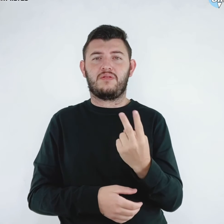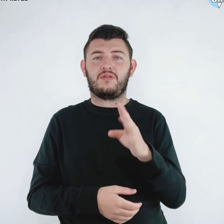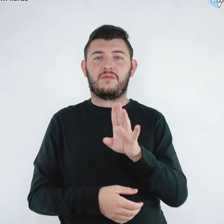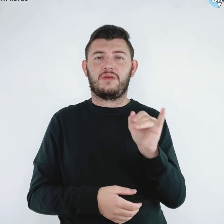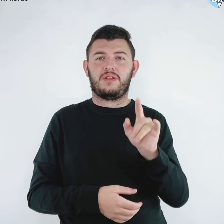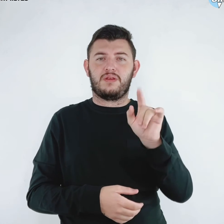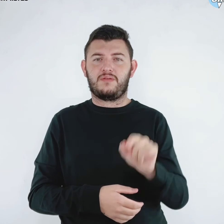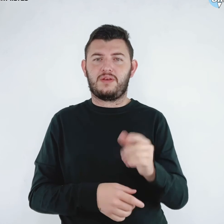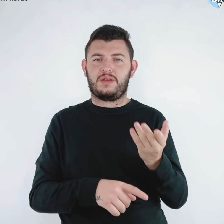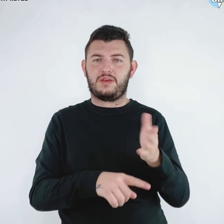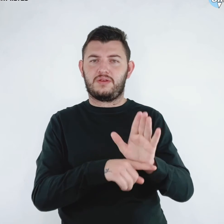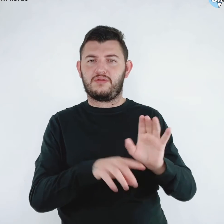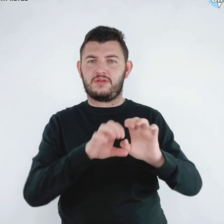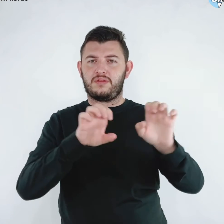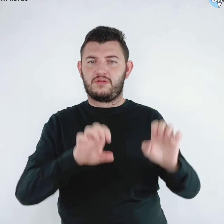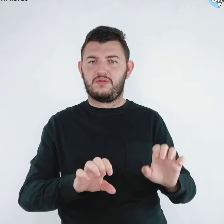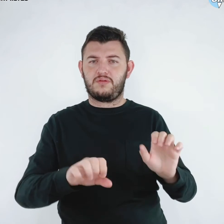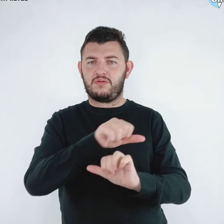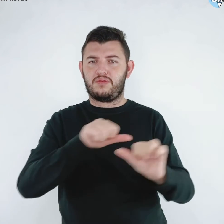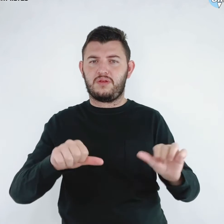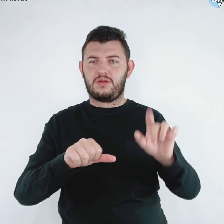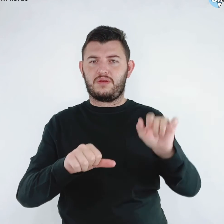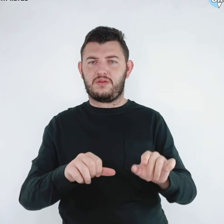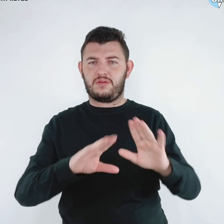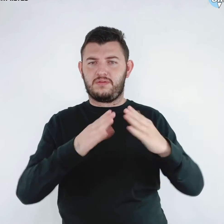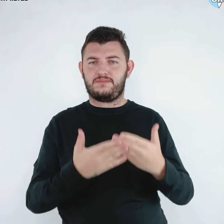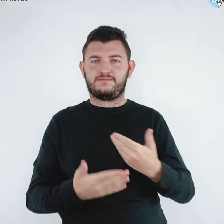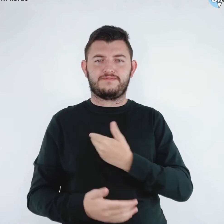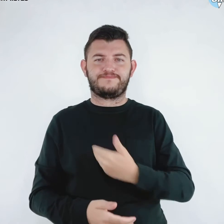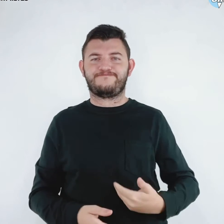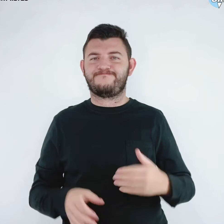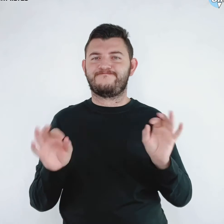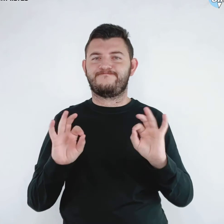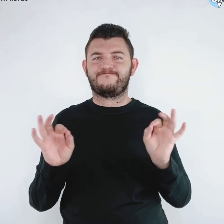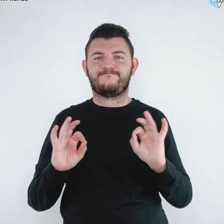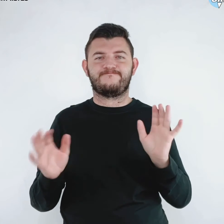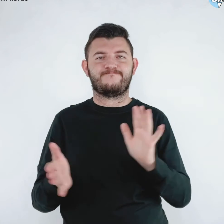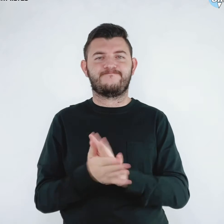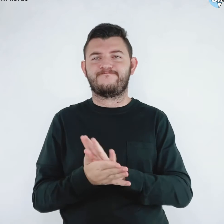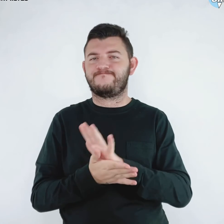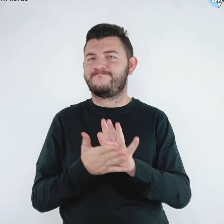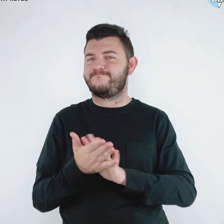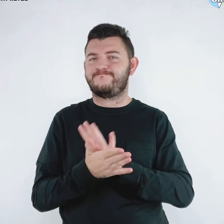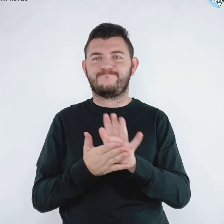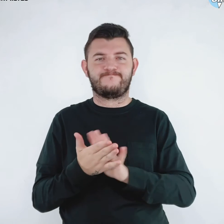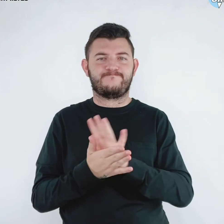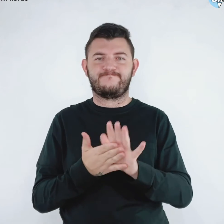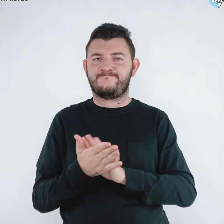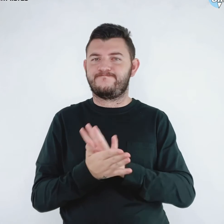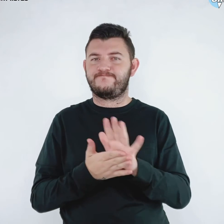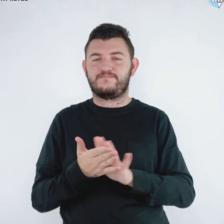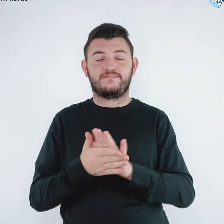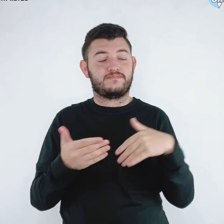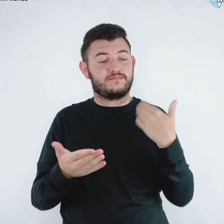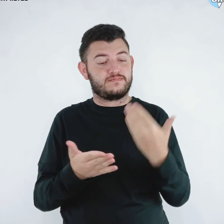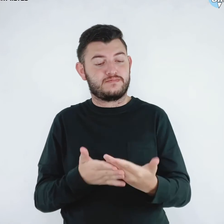de reestruturação das escolas públicas. O estudo mostra que